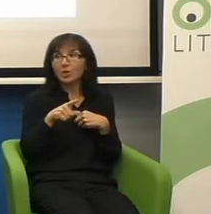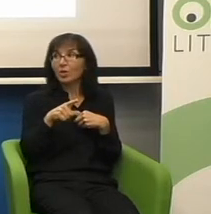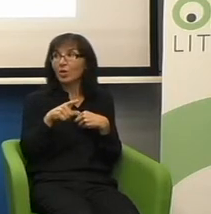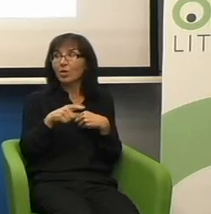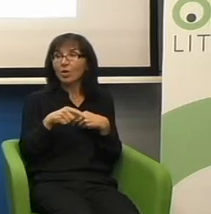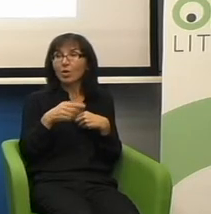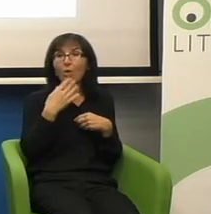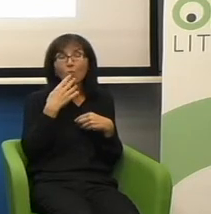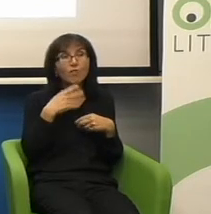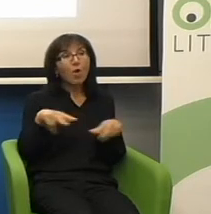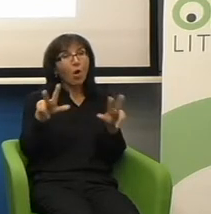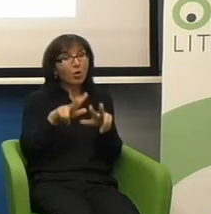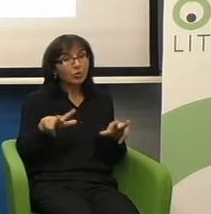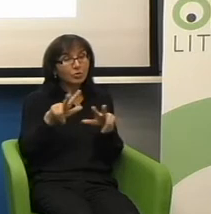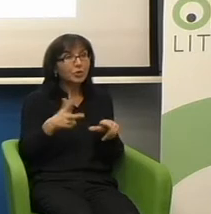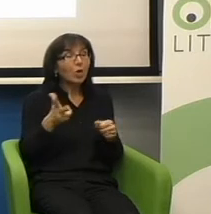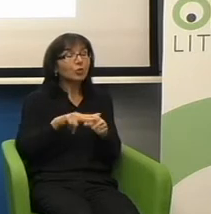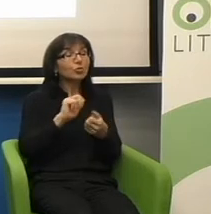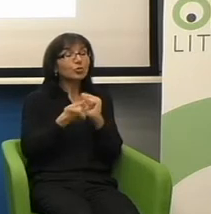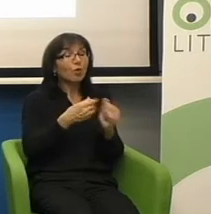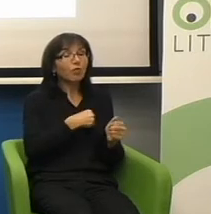którzy są w Polsce. Nie, nie o siostrze,